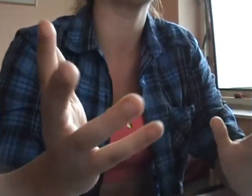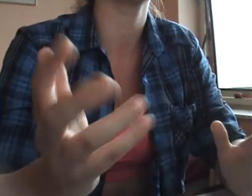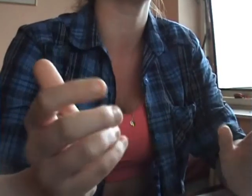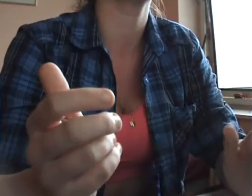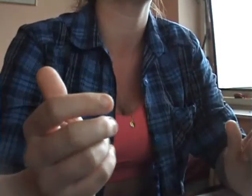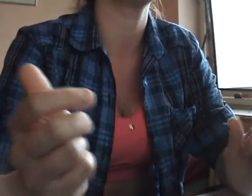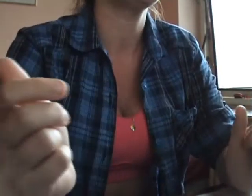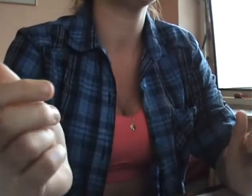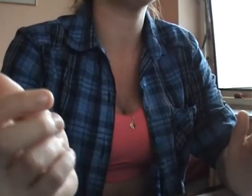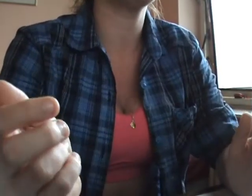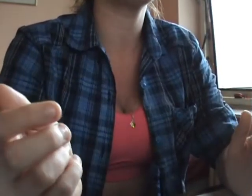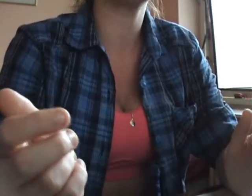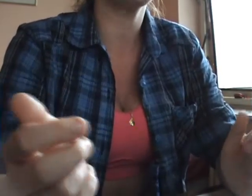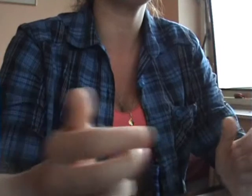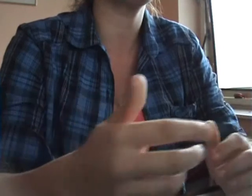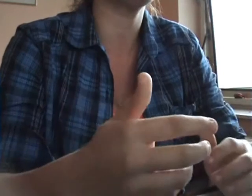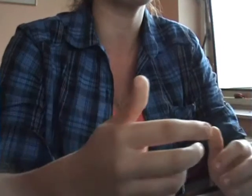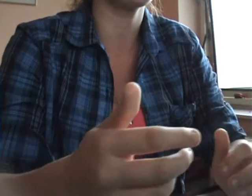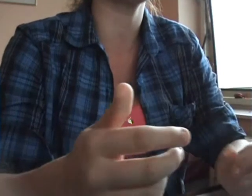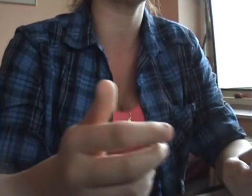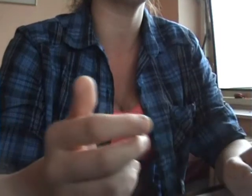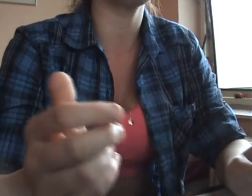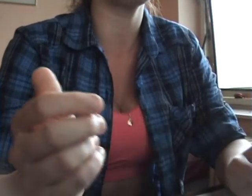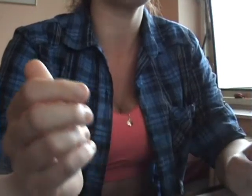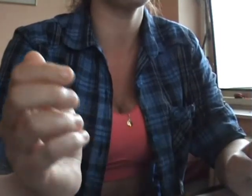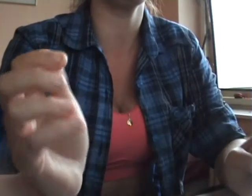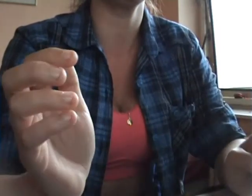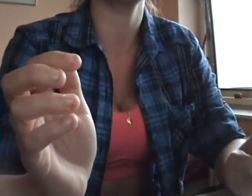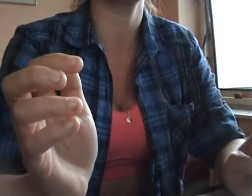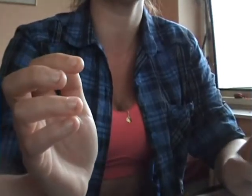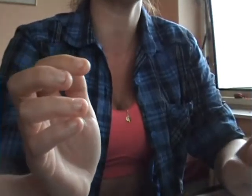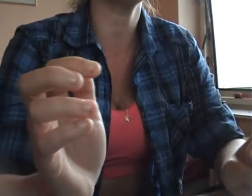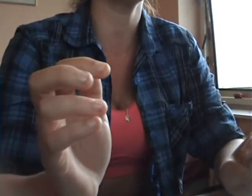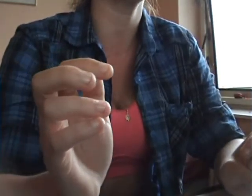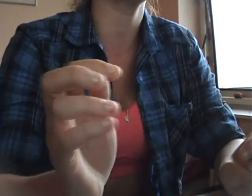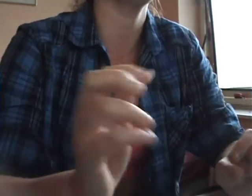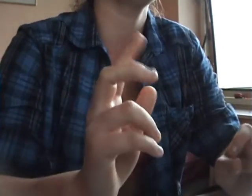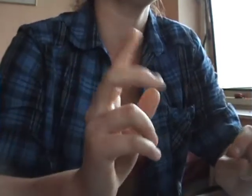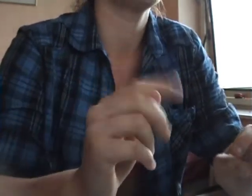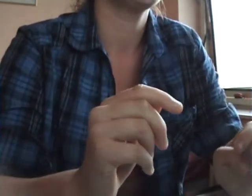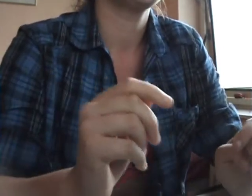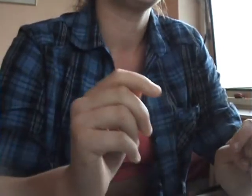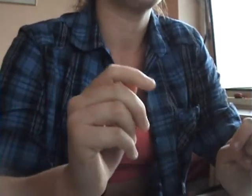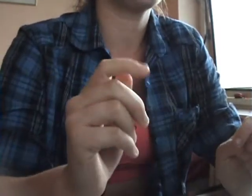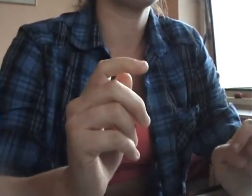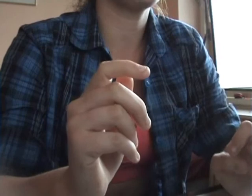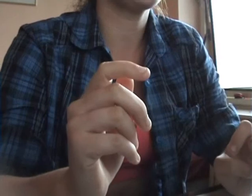poť Sen sa vždy vrátim, keď mám niečo zrodiť Na tráve